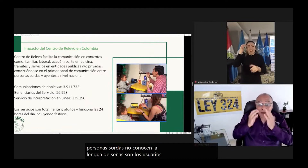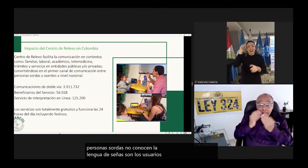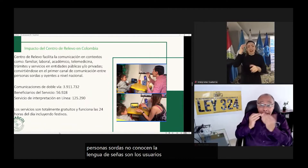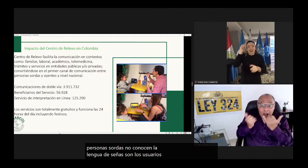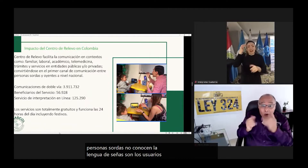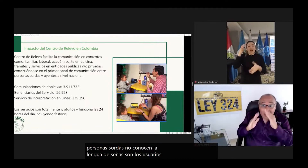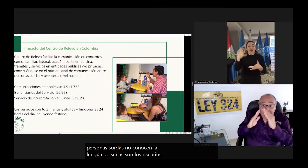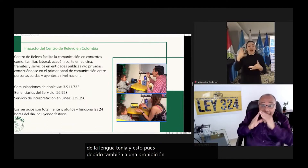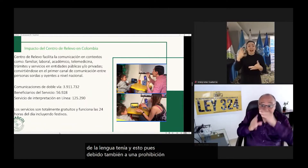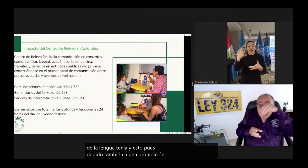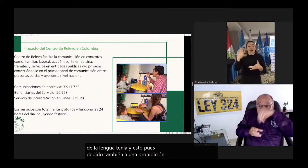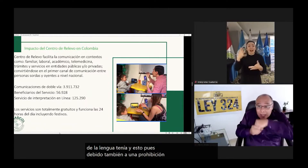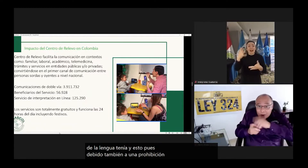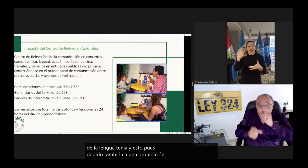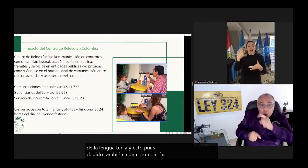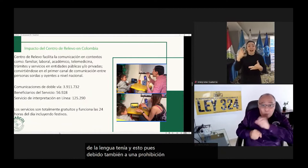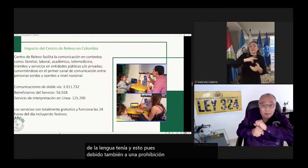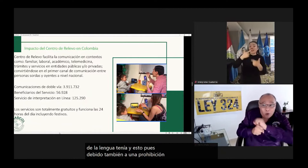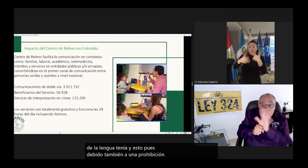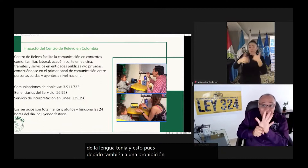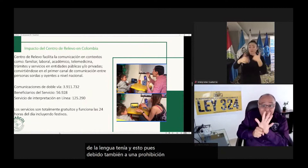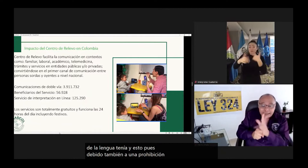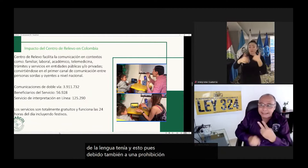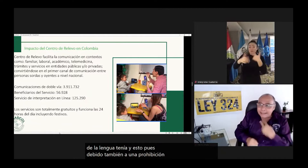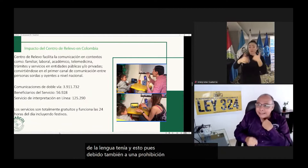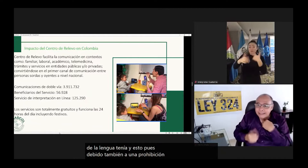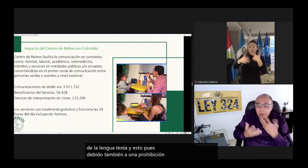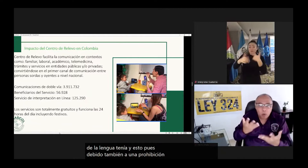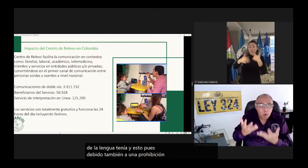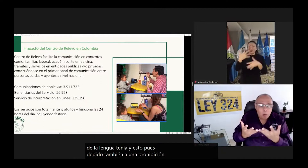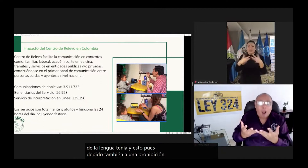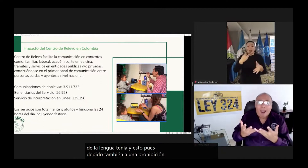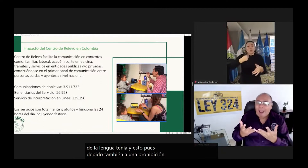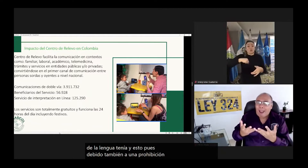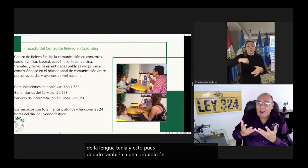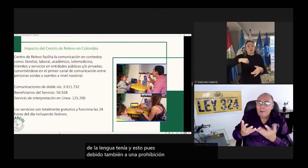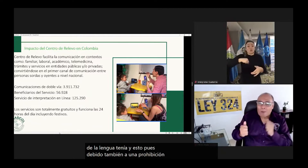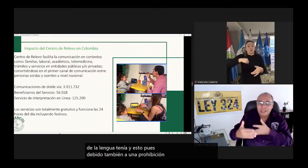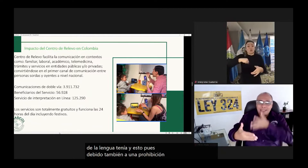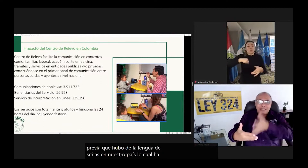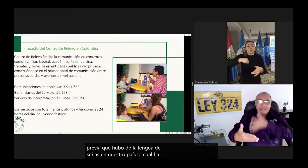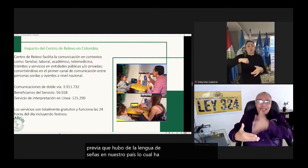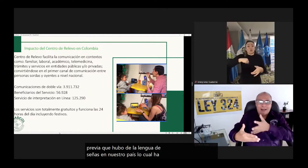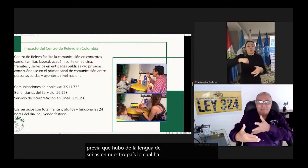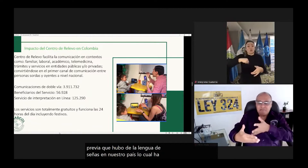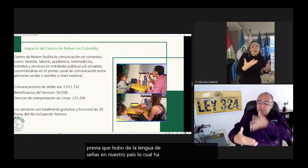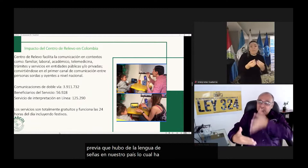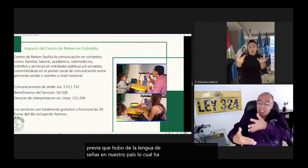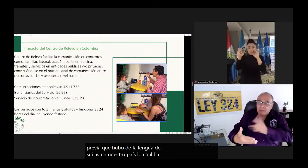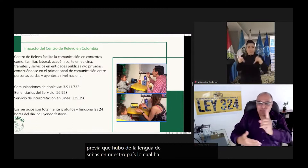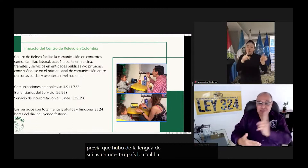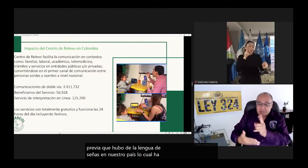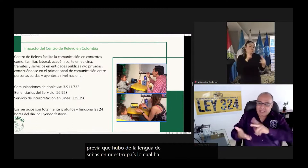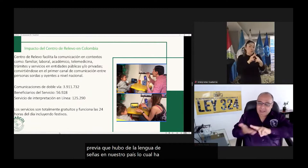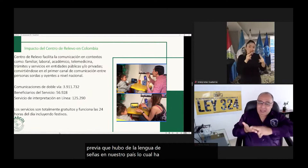que hubo de la lengua de señas en nuestro país, lo cual ha causado que muchas personas no conozcan